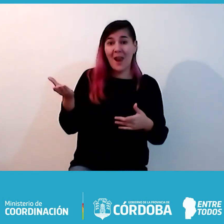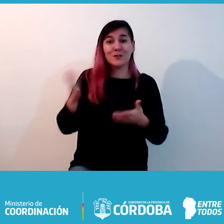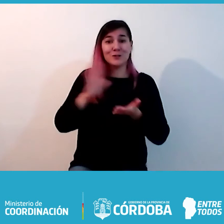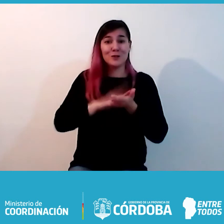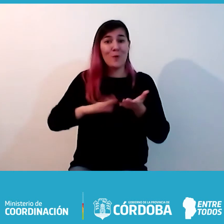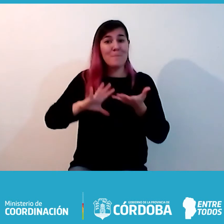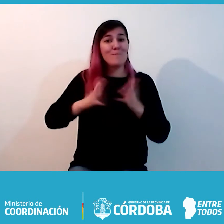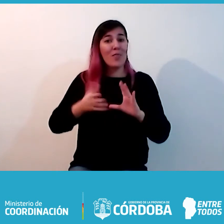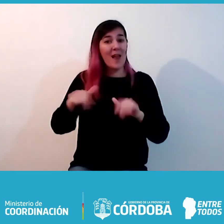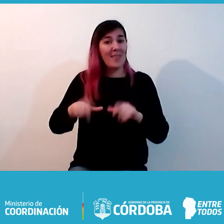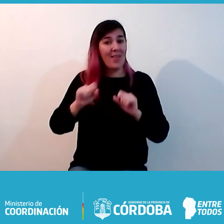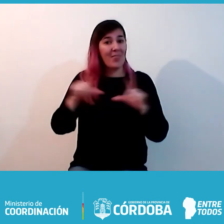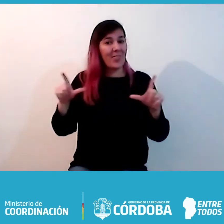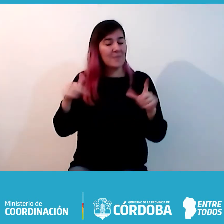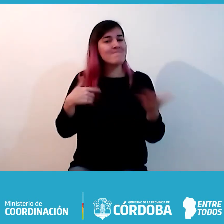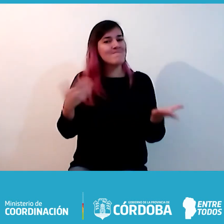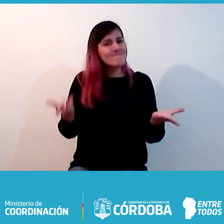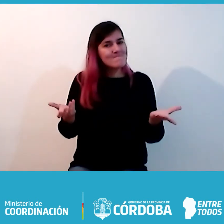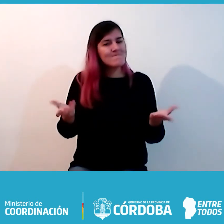modernidad, se quiere hacer ver